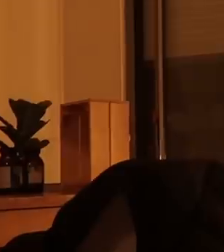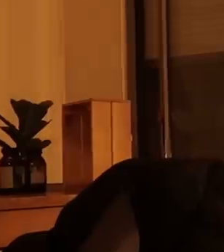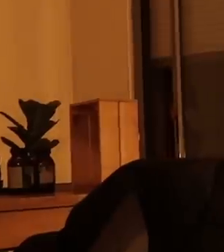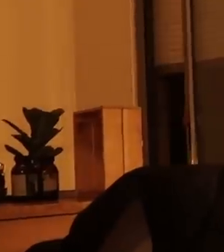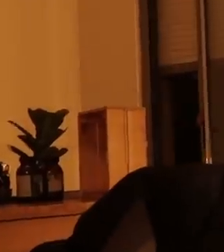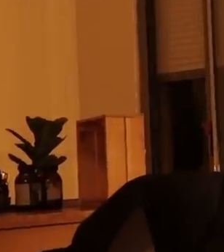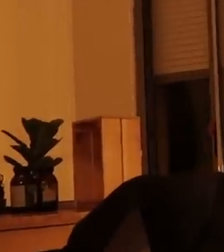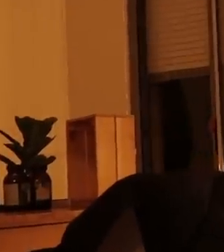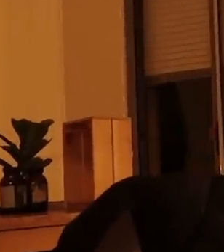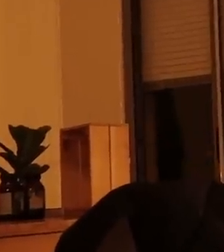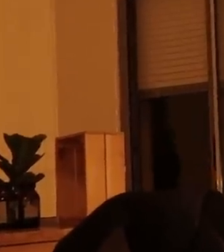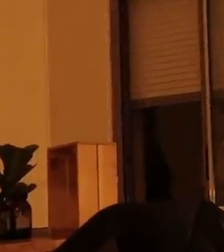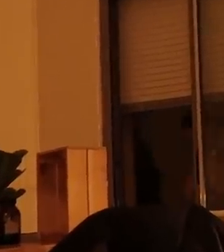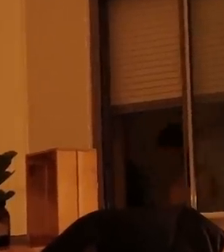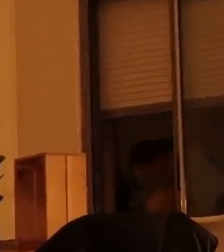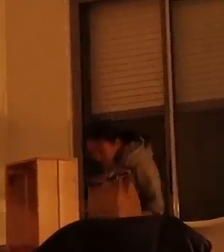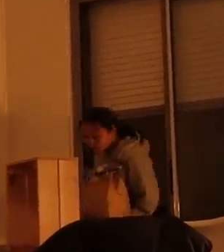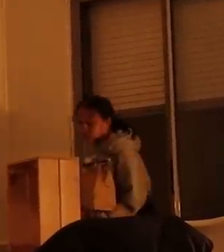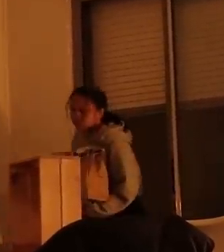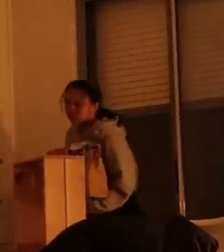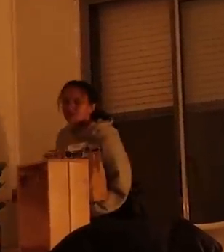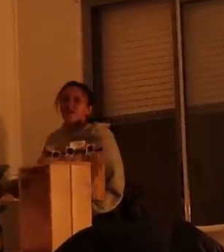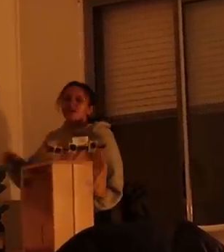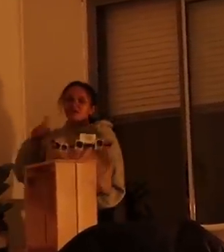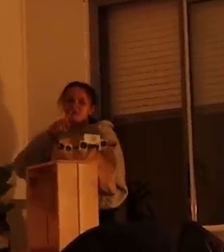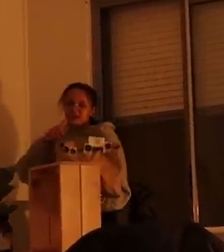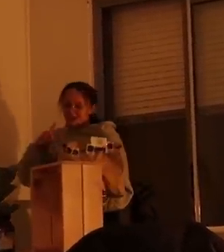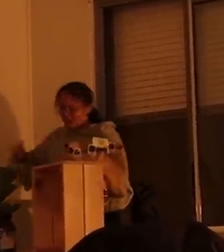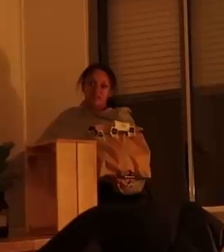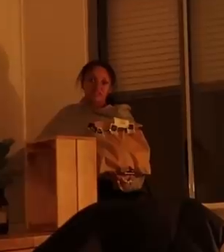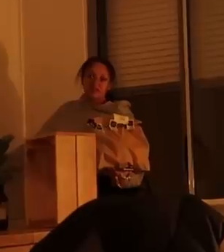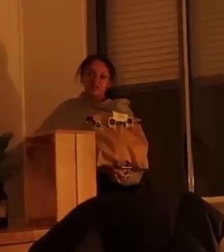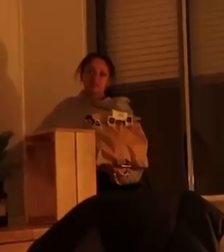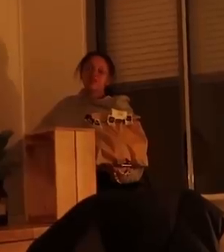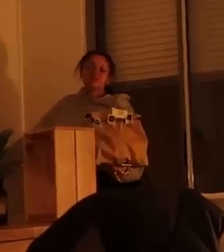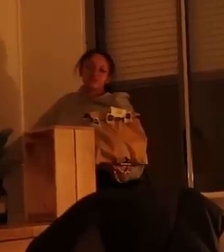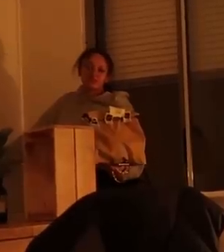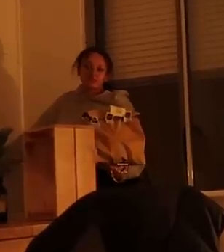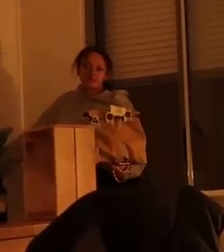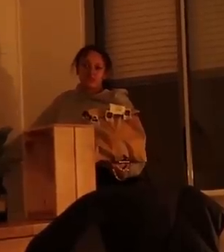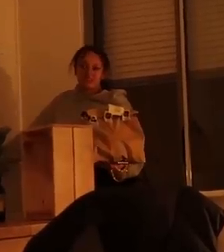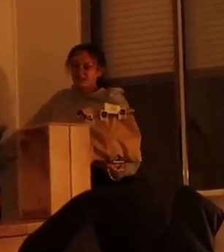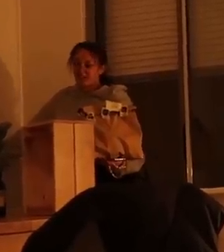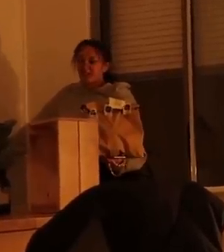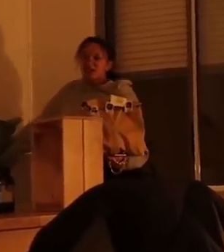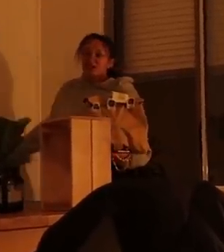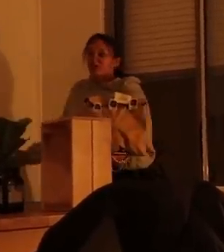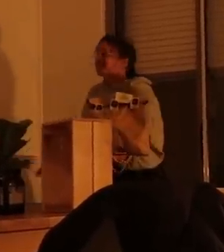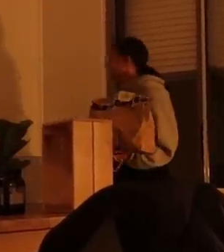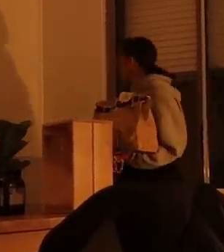Mais t'étais partie à Dubaï ou quoi? Le mec, il avait fait comme, il avait toute seule commande en Uber Eats. Ouais. Et en fait, il était en